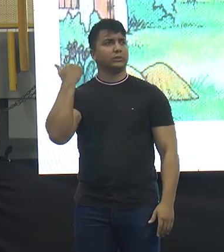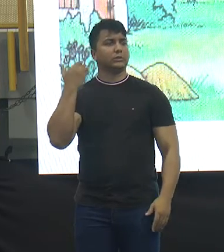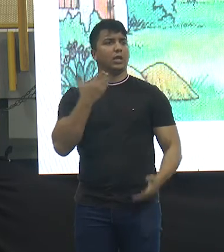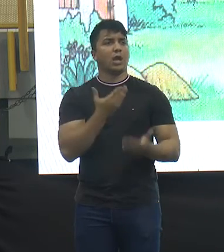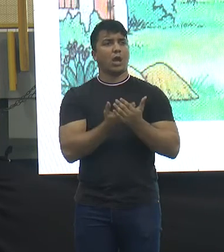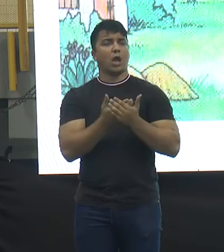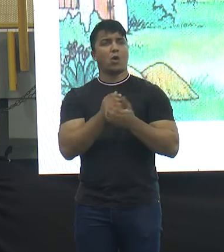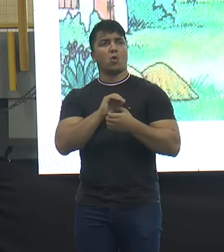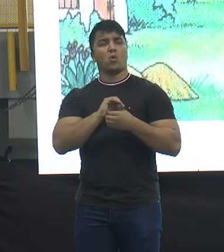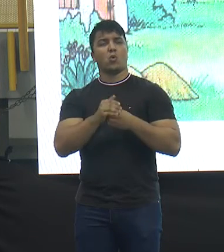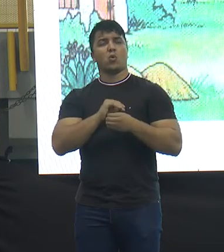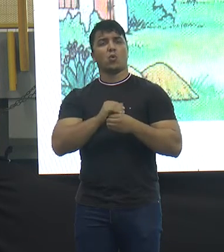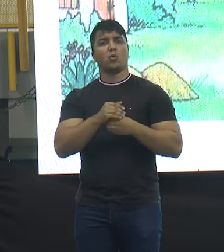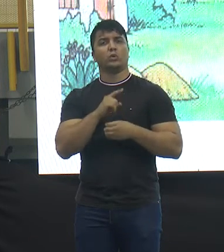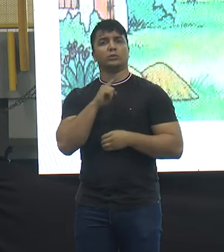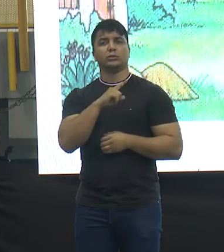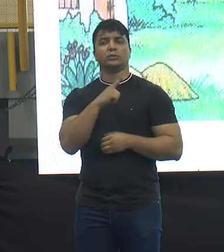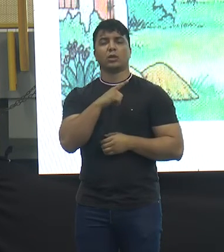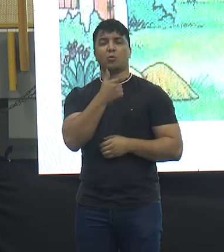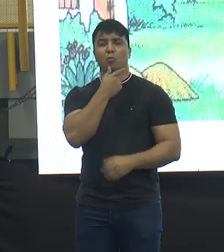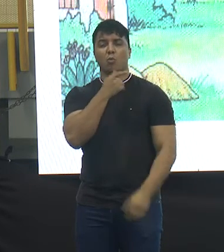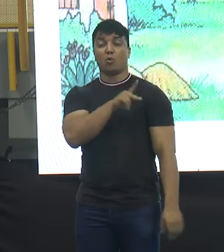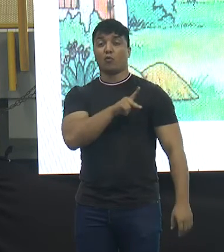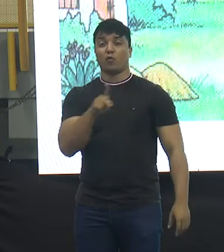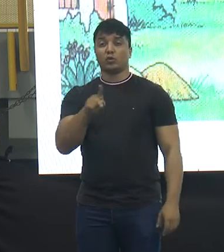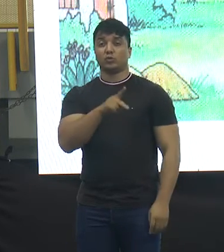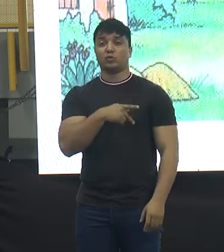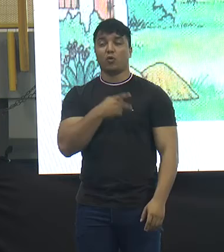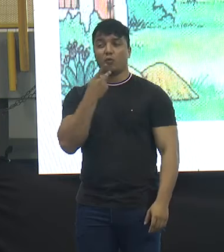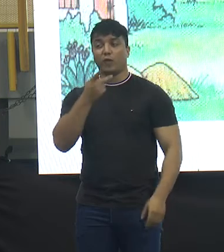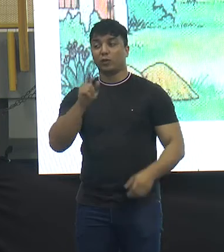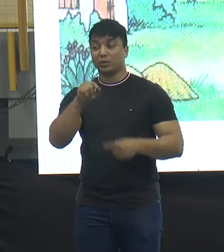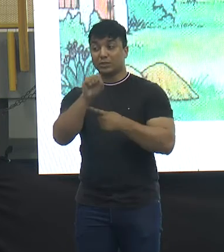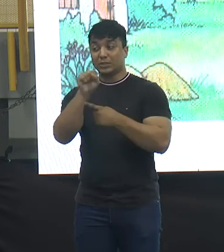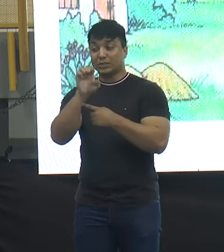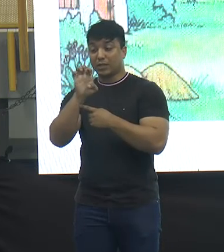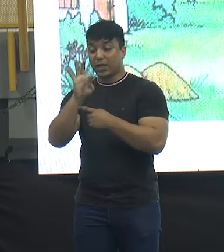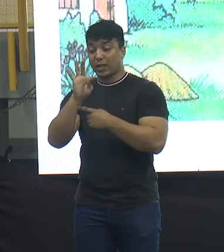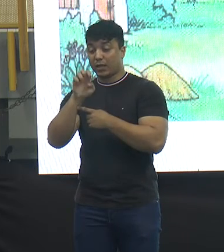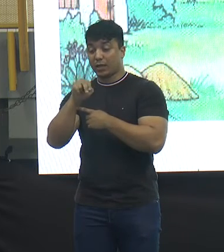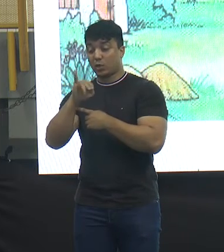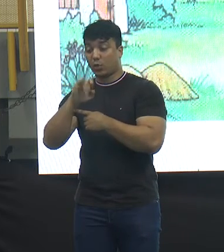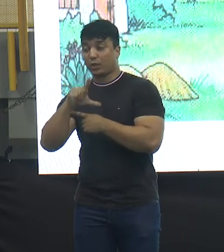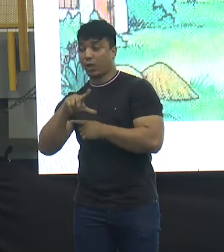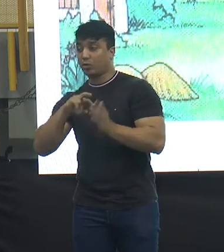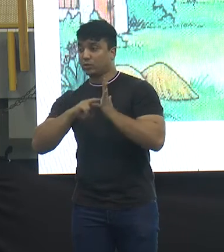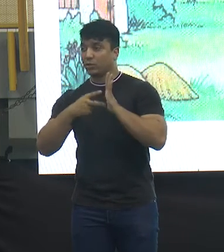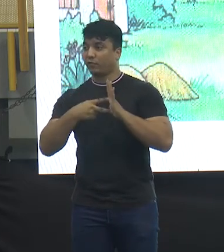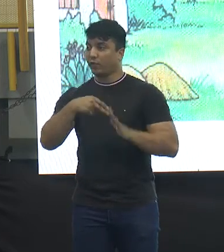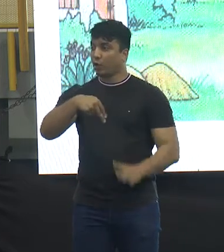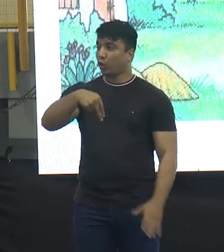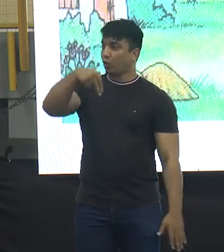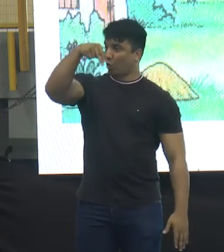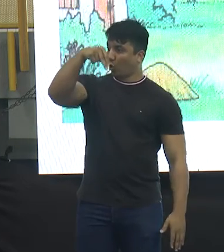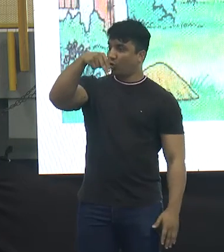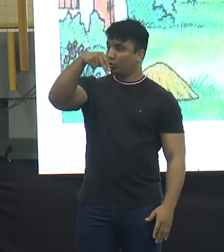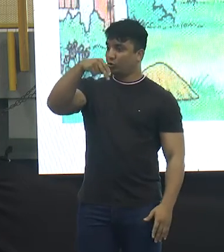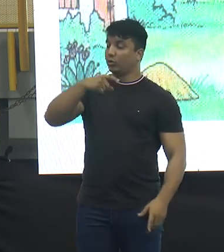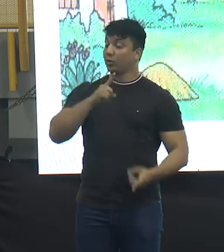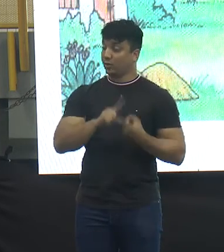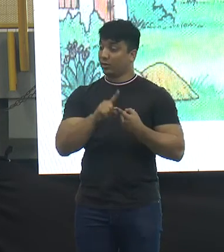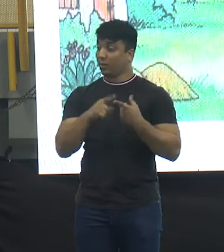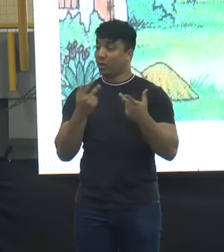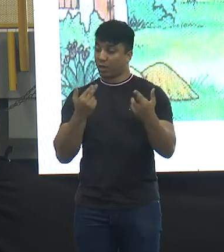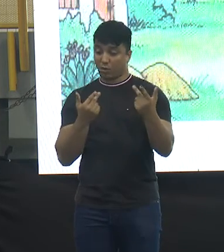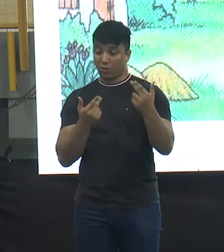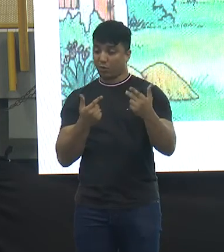Paulo Sarazate, que o Josias falou exatamente que setentrional é a mesma coisa que norte, que é a mesma coisa também que o